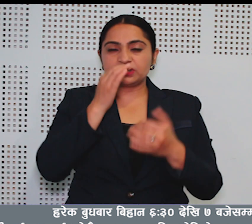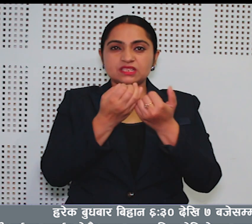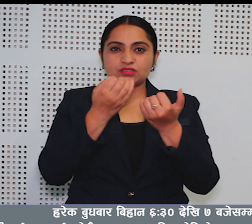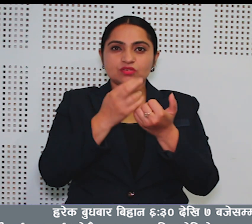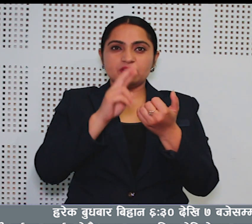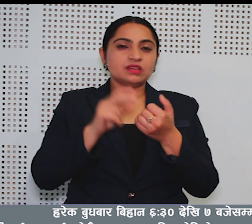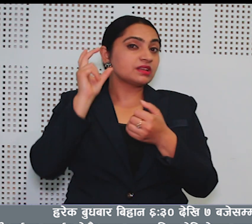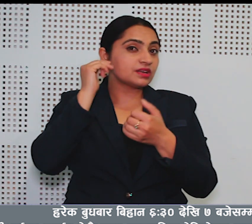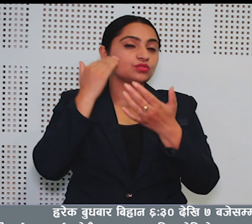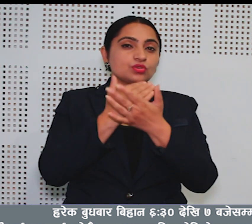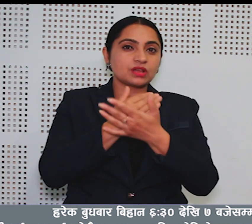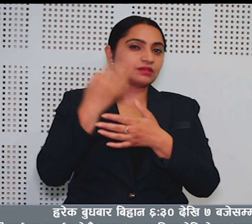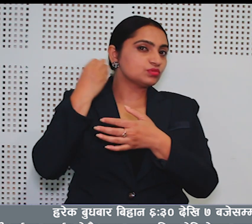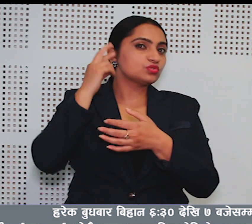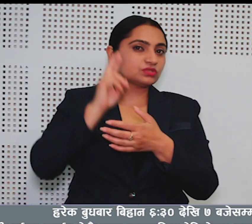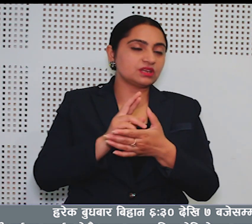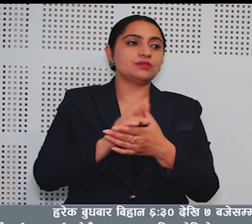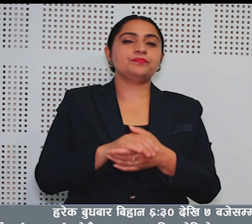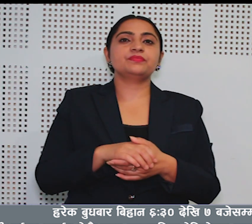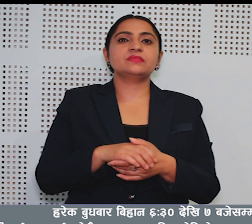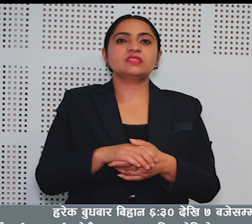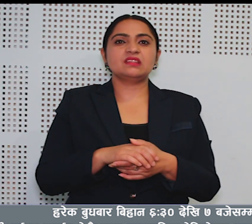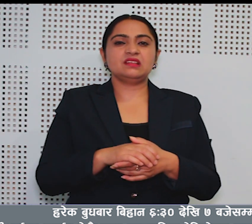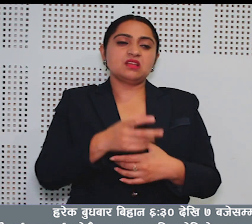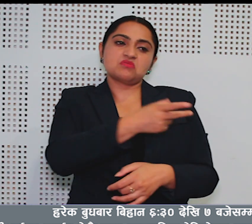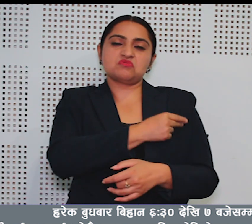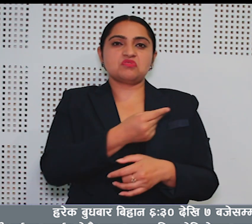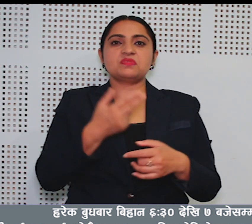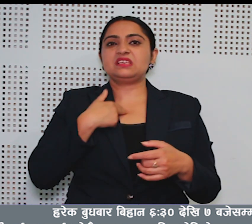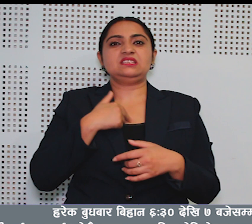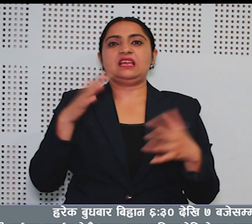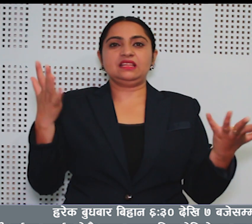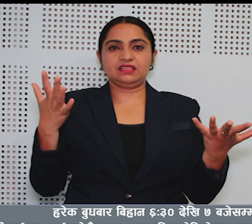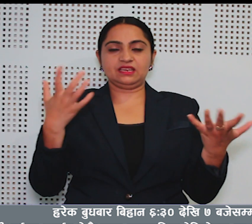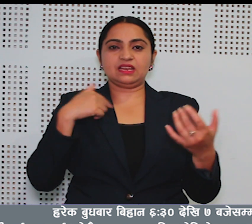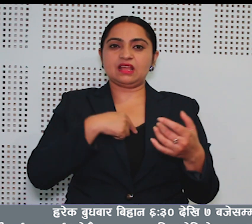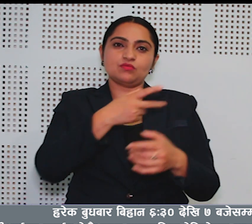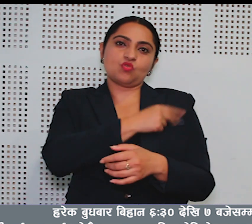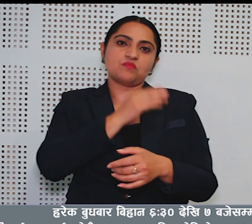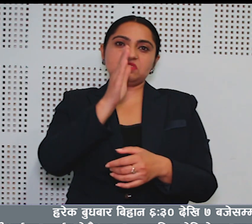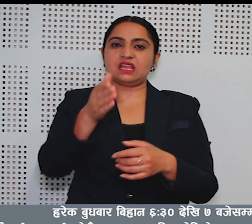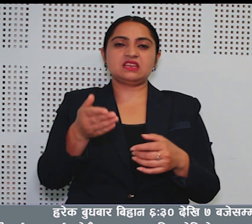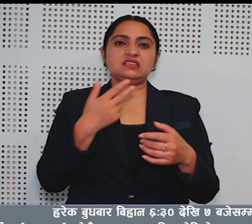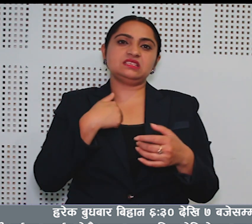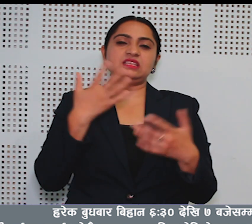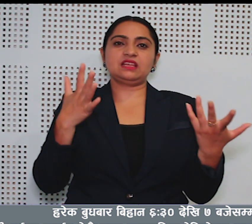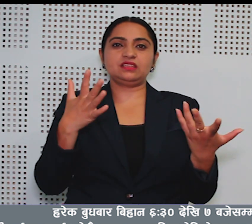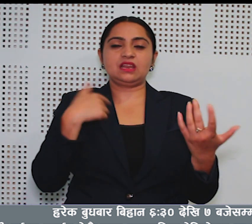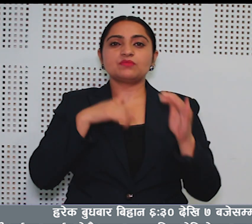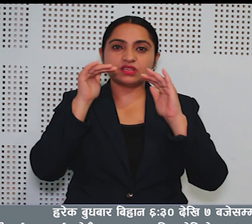रेडियोको कार्यक्रम सुनेर नलगाउने सोच थियो, अनि त्यही भएर हामी लगाउने पनि थिएनौँ। अनि हामीलाई सिकाउने कार्यक्रम